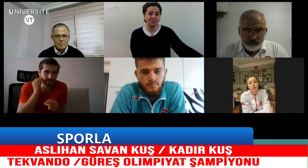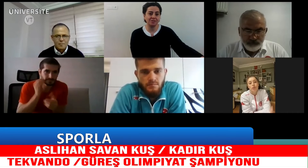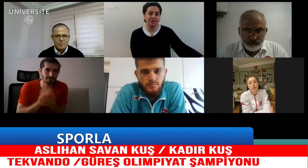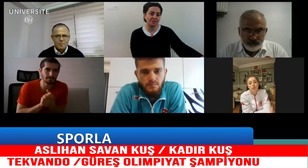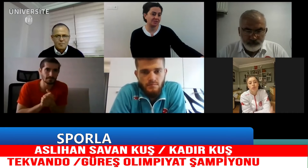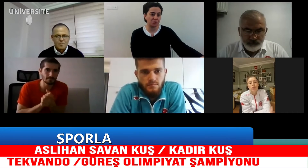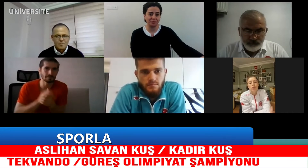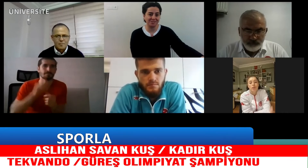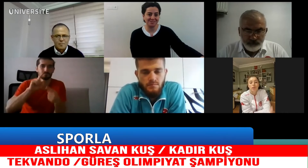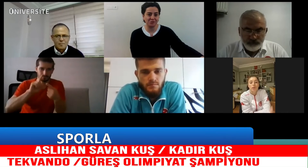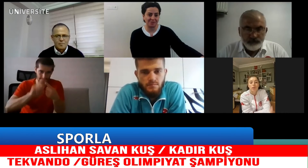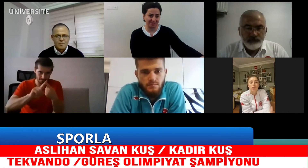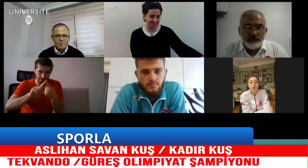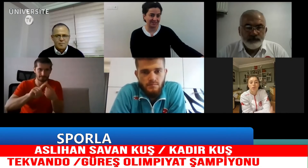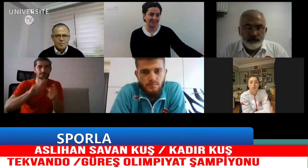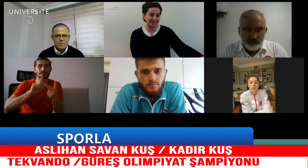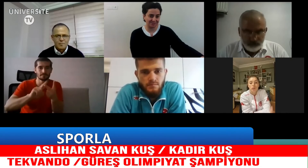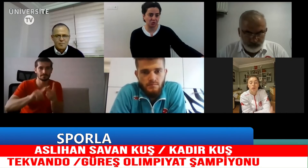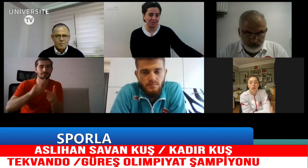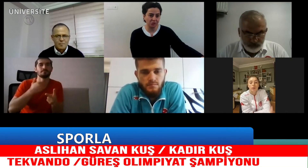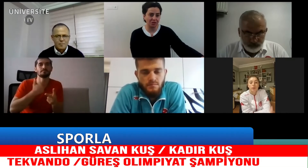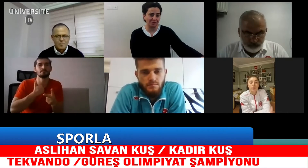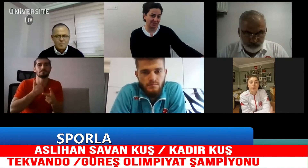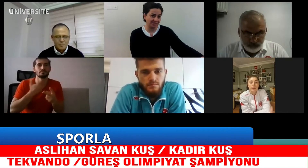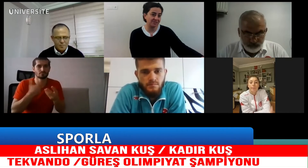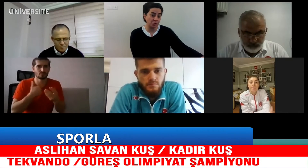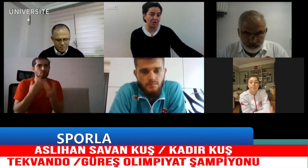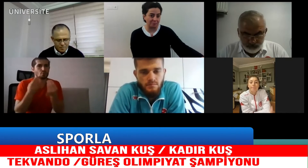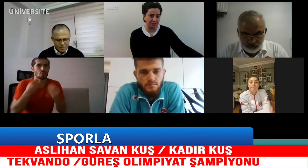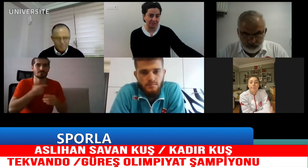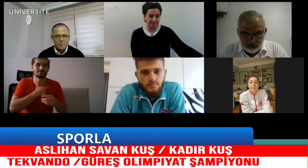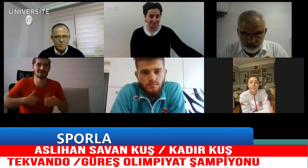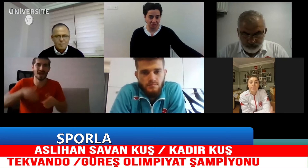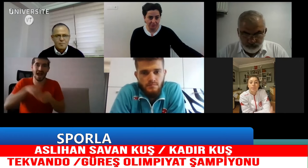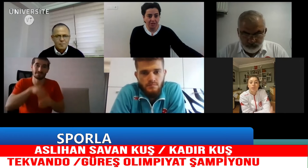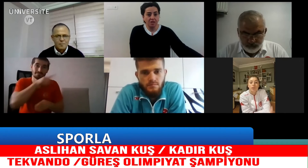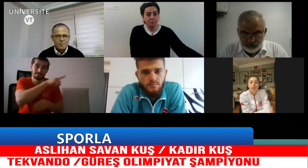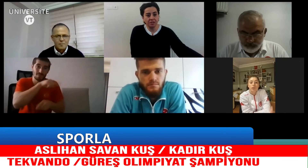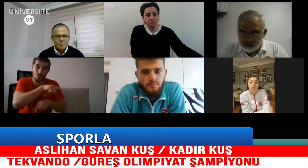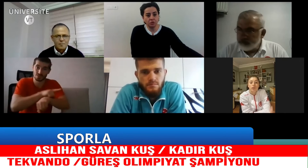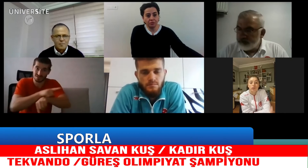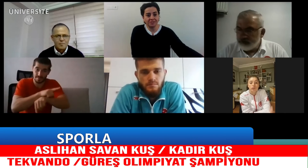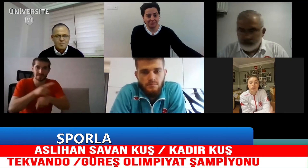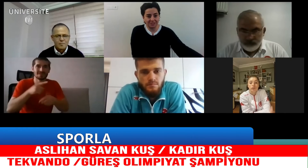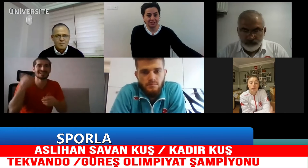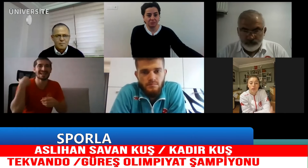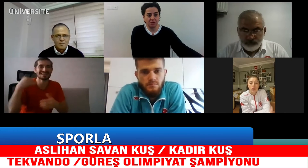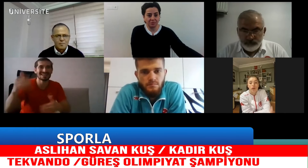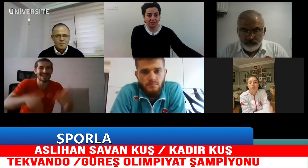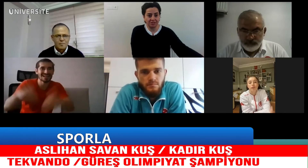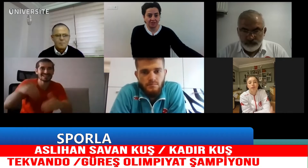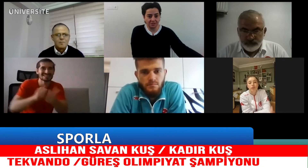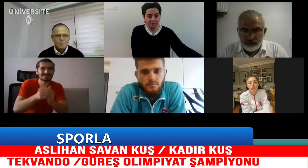da hangi spor branşına yönelmeleri istiyorlarsa yönelmelerini ve spor yapmalarını tavsiye edeceğim. Ben çok fazla milli